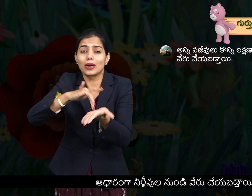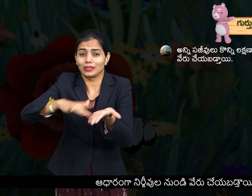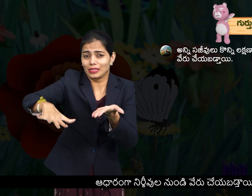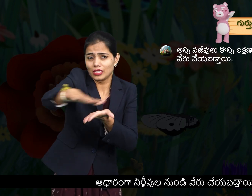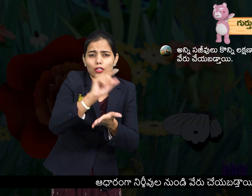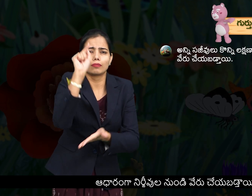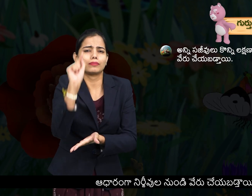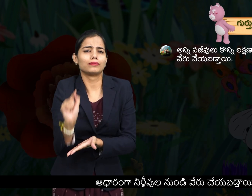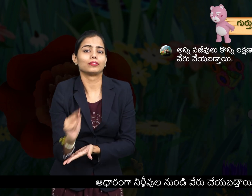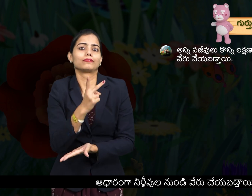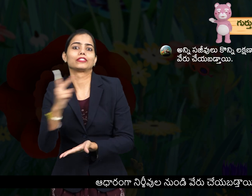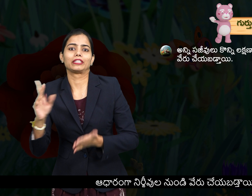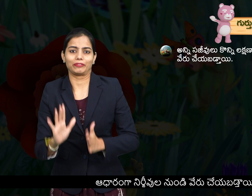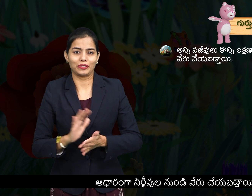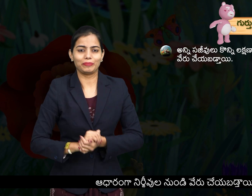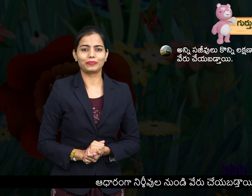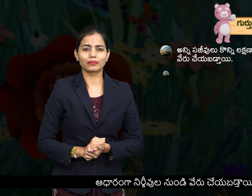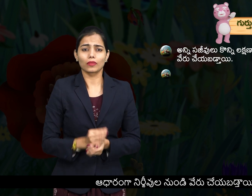చేయబడతాయి.